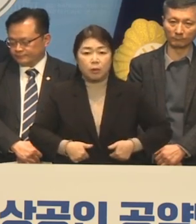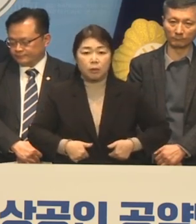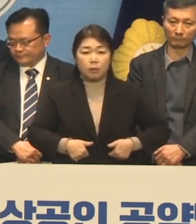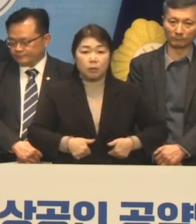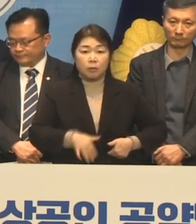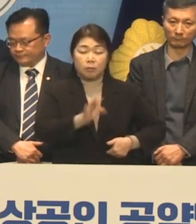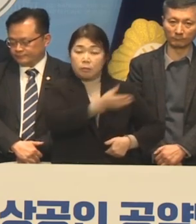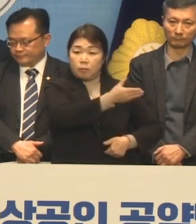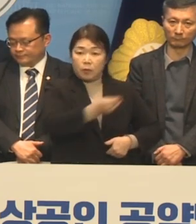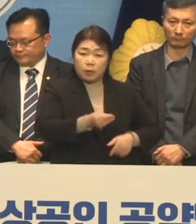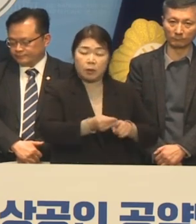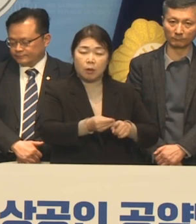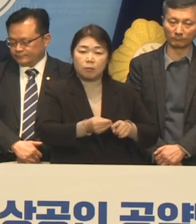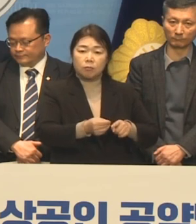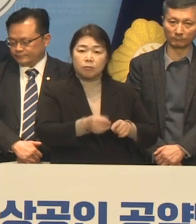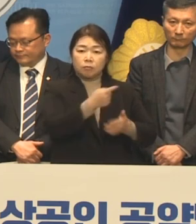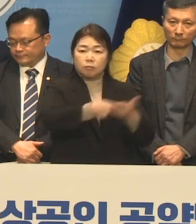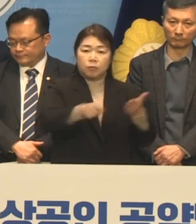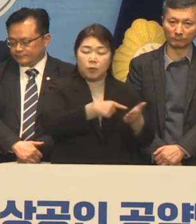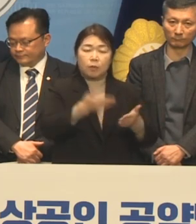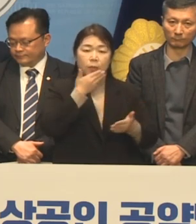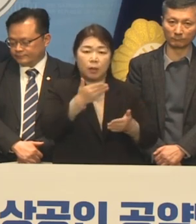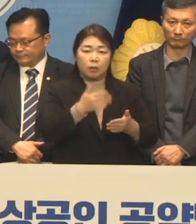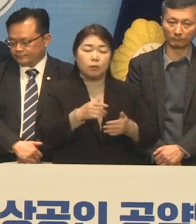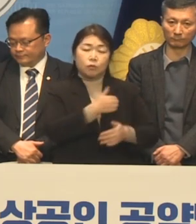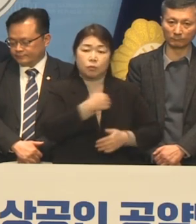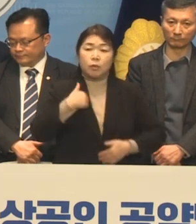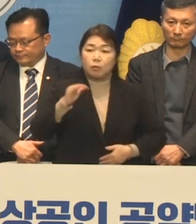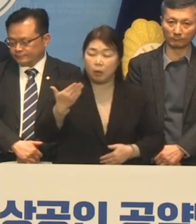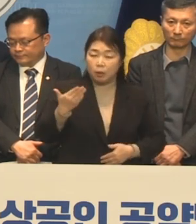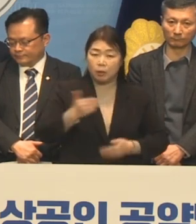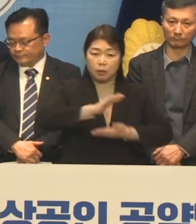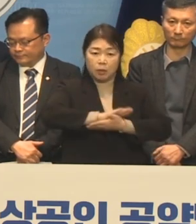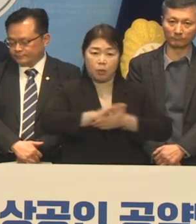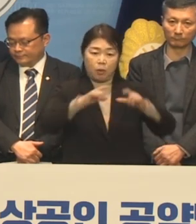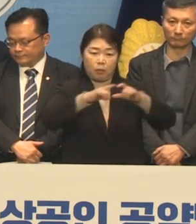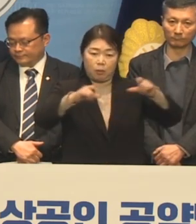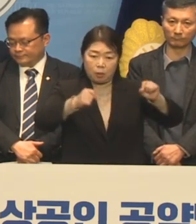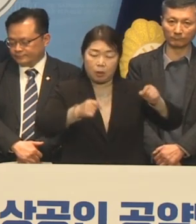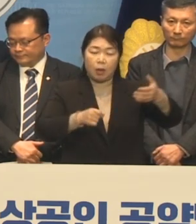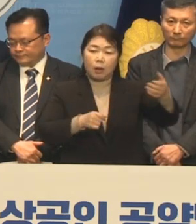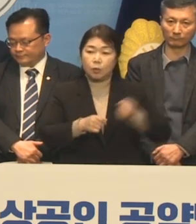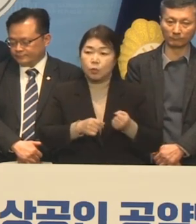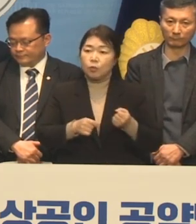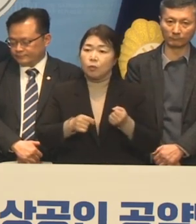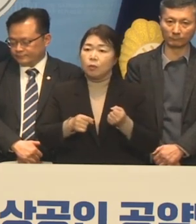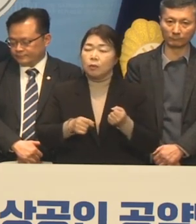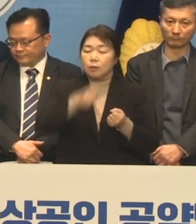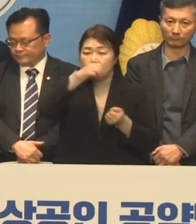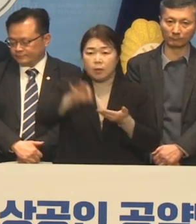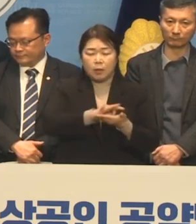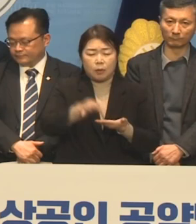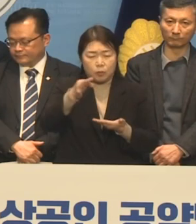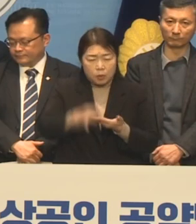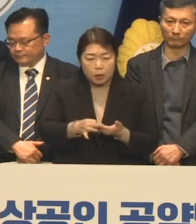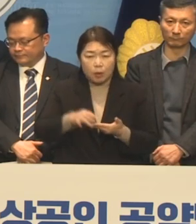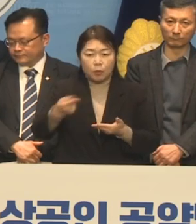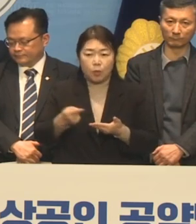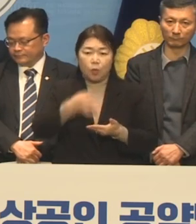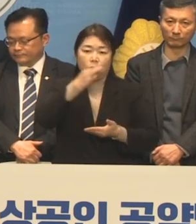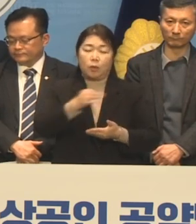채권을 담보로 유동화 채권을 발행하면 적은 예산으로도 많은 효과를 기대할 수 있을 것입니다.